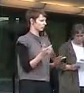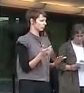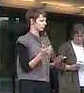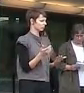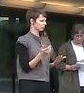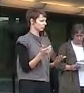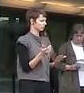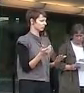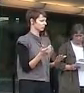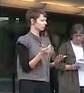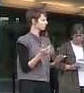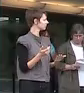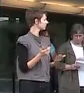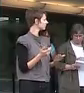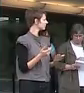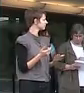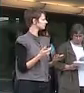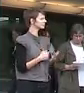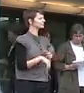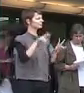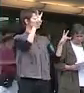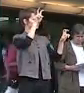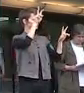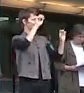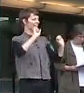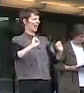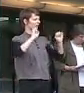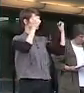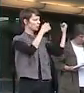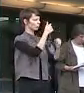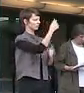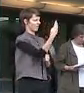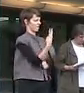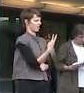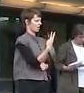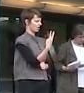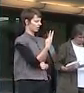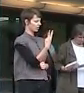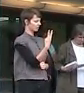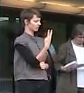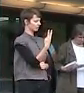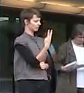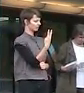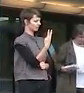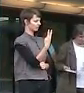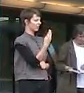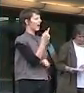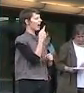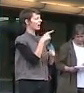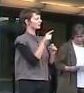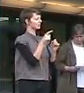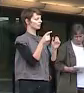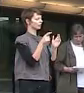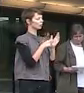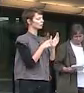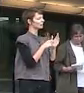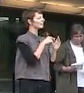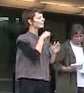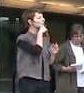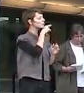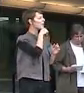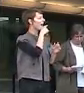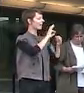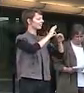weiterer Wegbereiter der sogenannten Aktion T4 waren sprachliche Verschleierungen